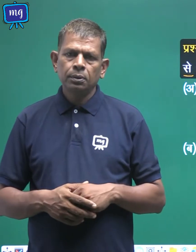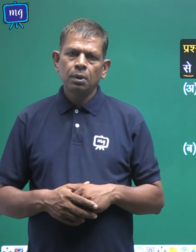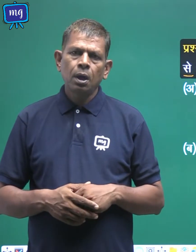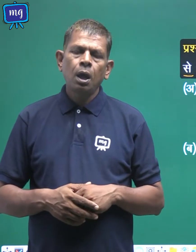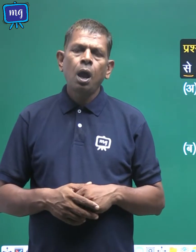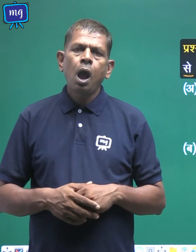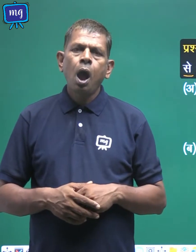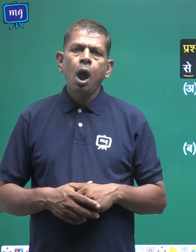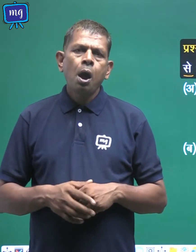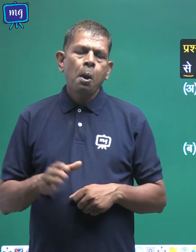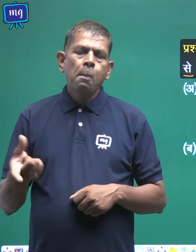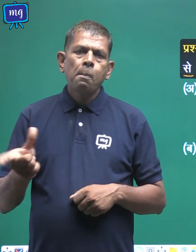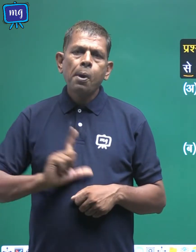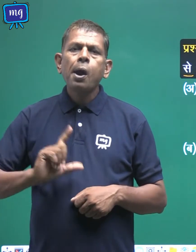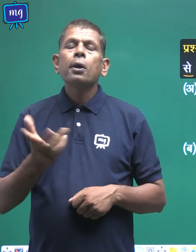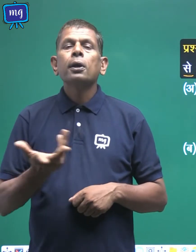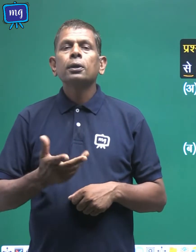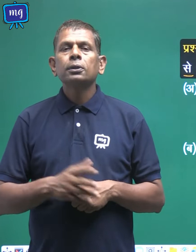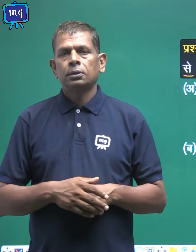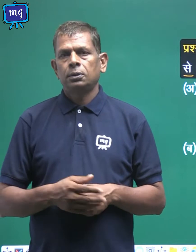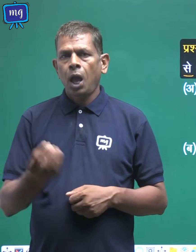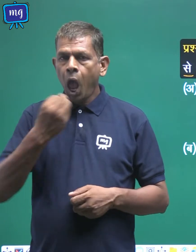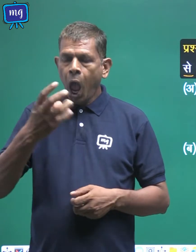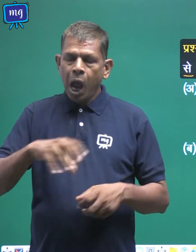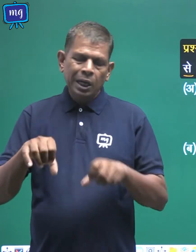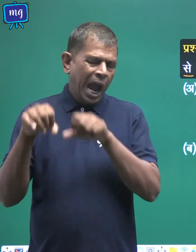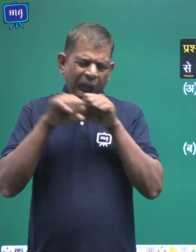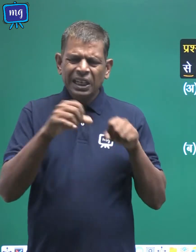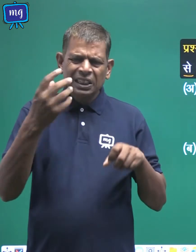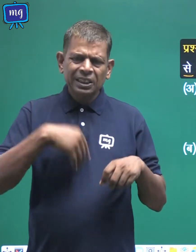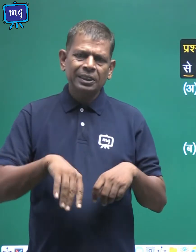बाघ क्या खाता है? मांस खाता है।